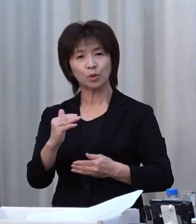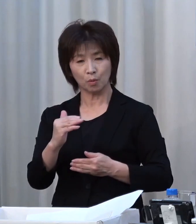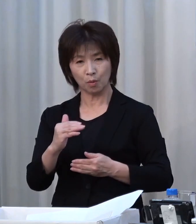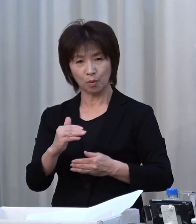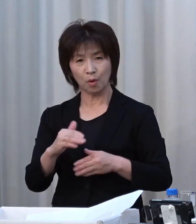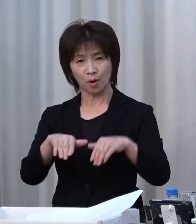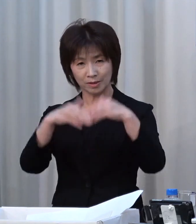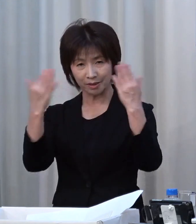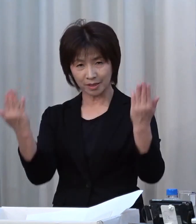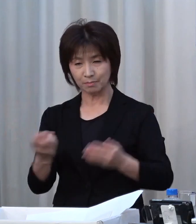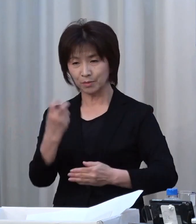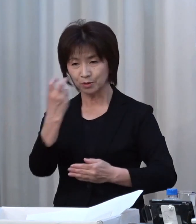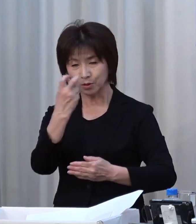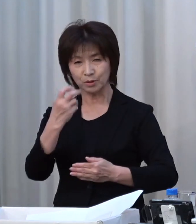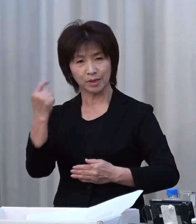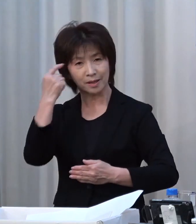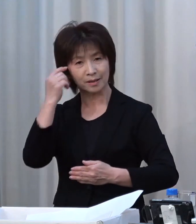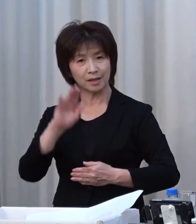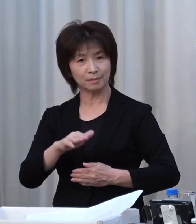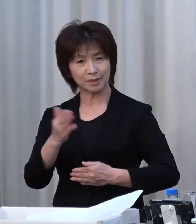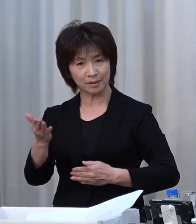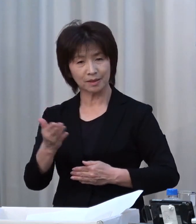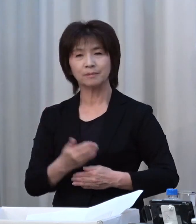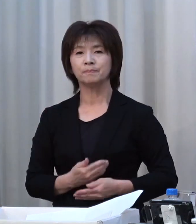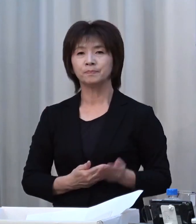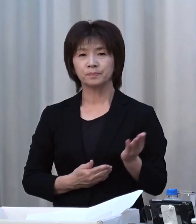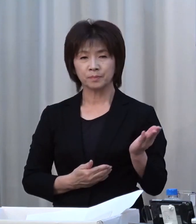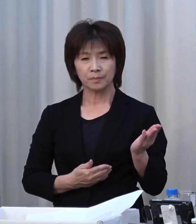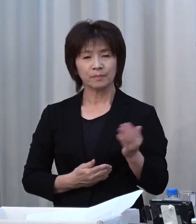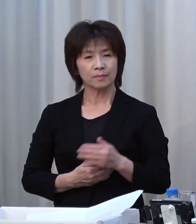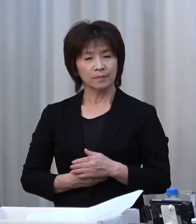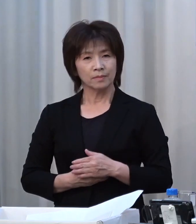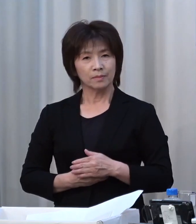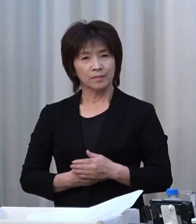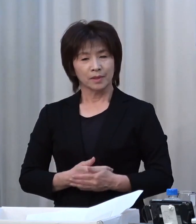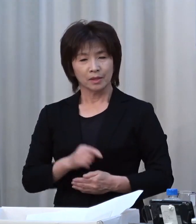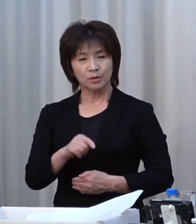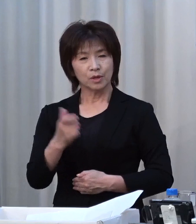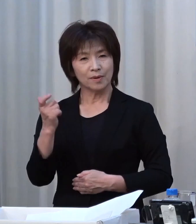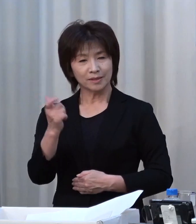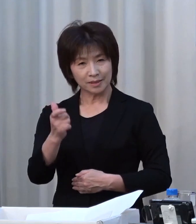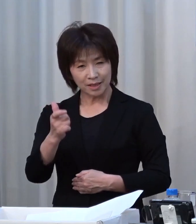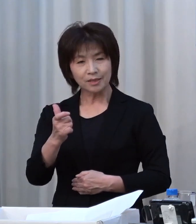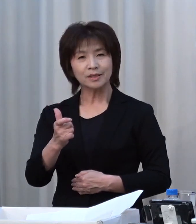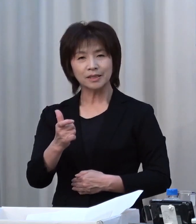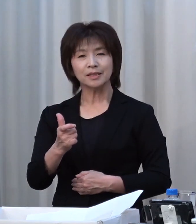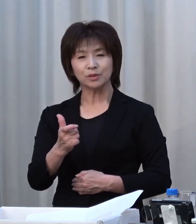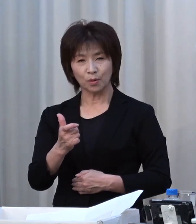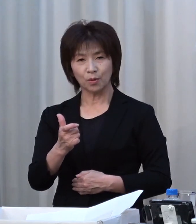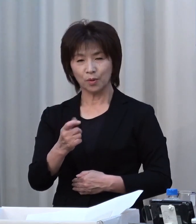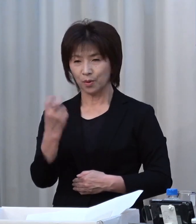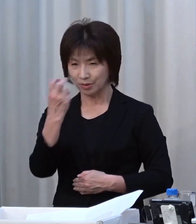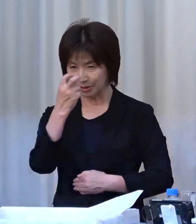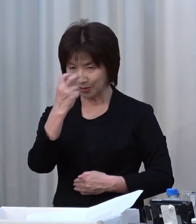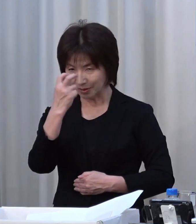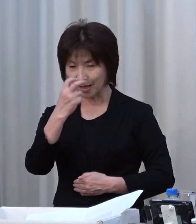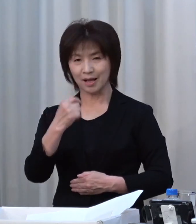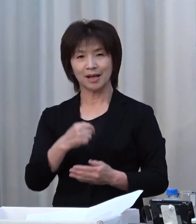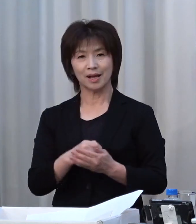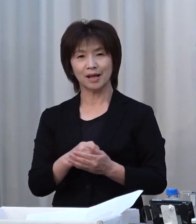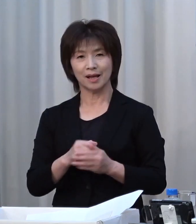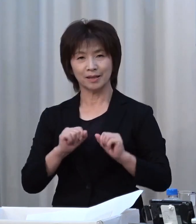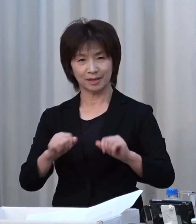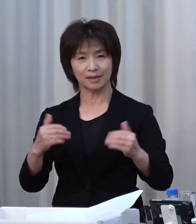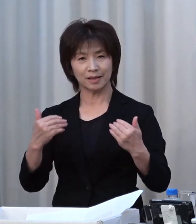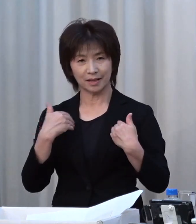するお考えは知事おありでしょうか。 そうだね、やっぱりこれはね、本当にしっかりとね、正座し、や